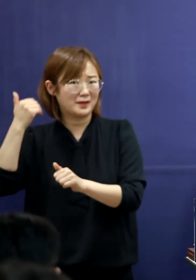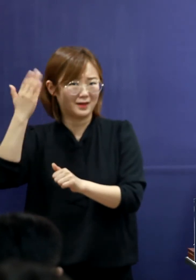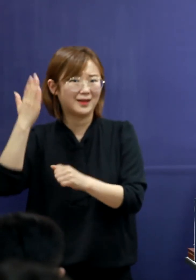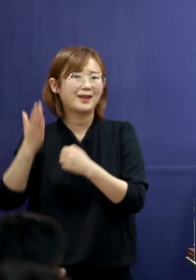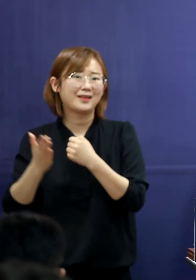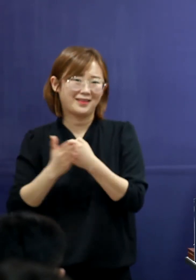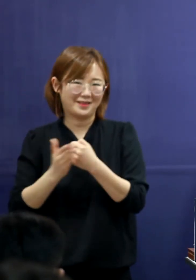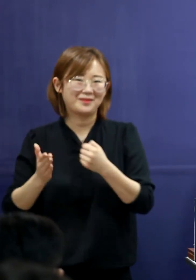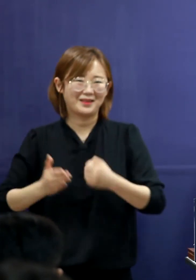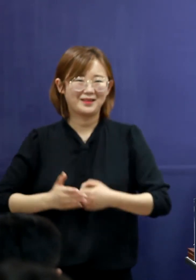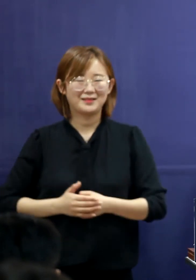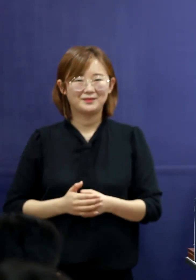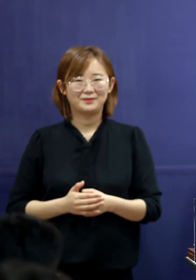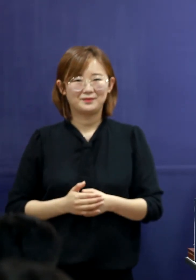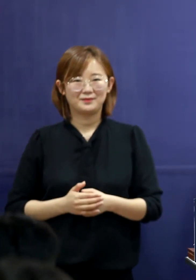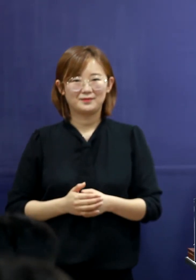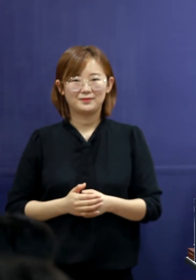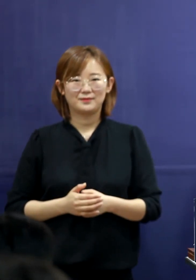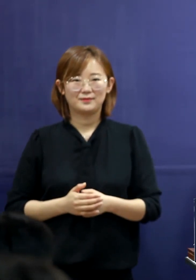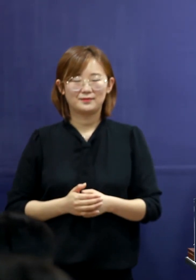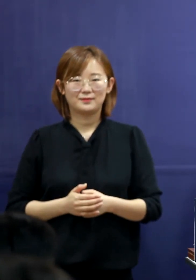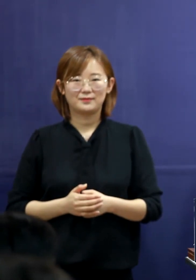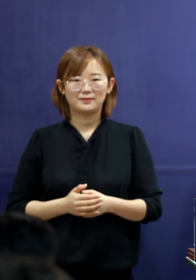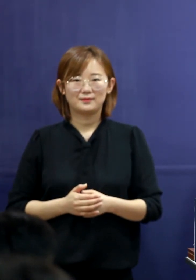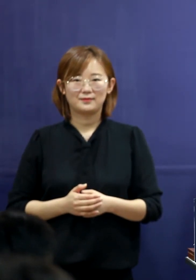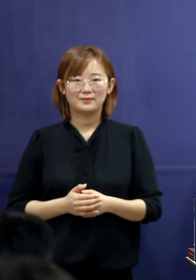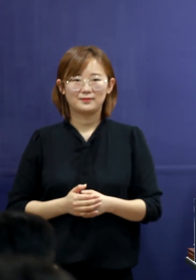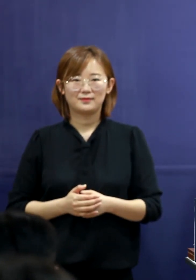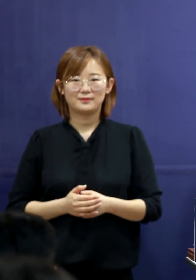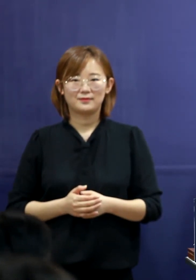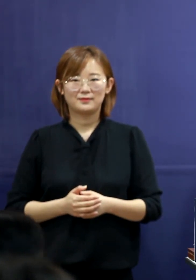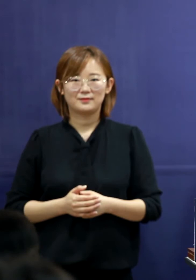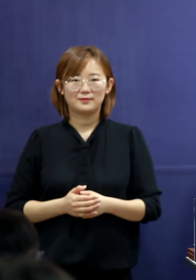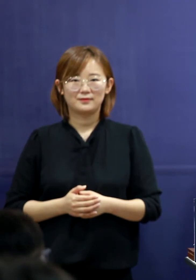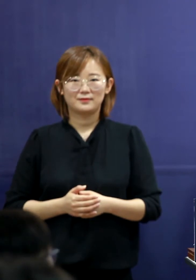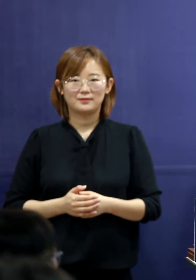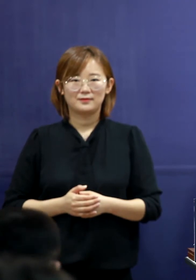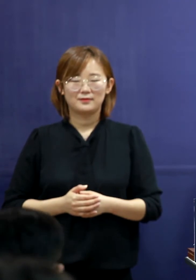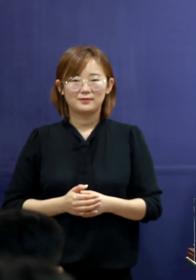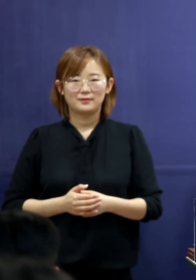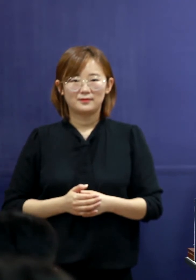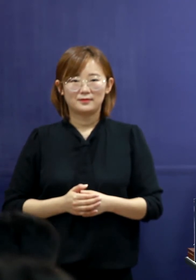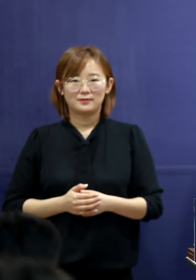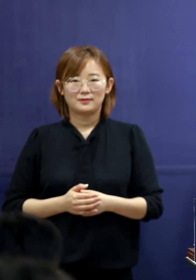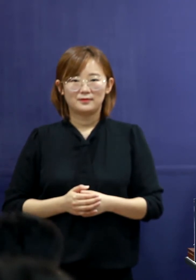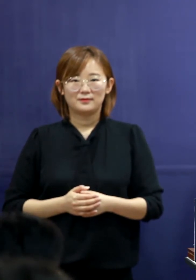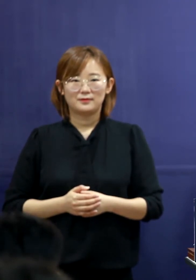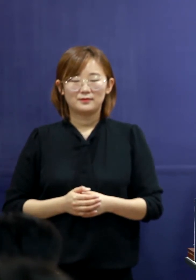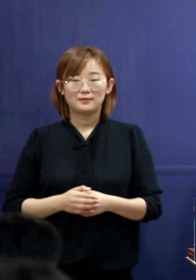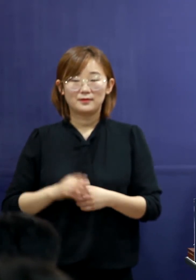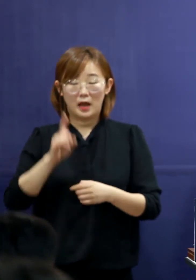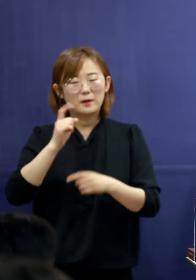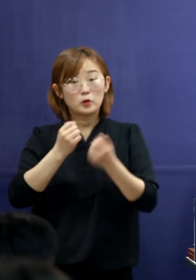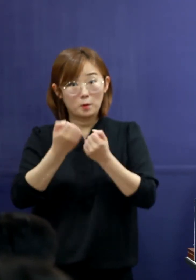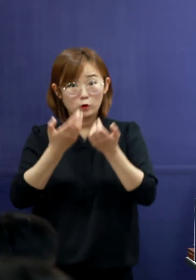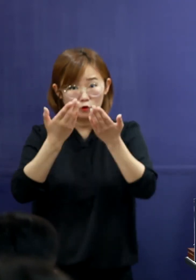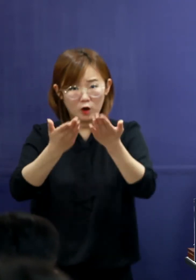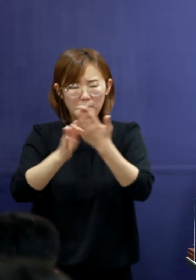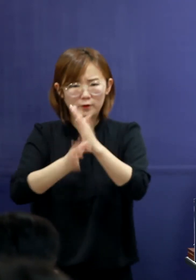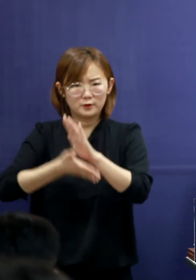지금 아니요. 내용은 뭐 그냥 좀 얘기를 하고 나면은 시장님이 이 부분에 대해서